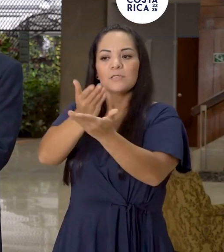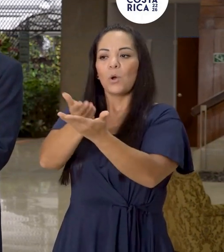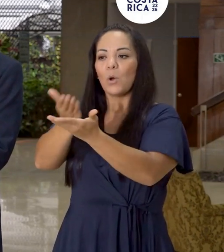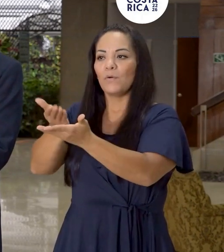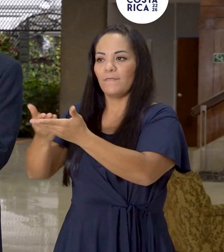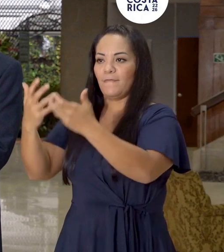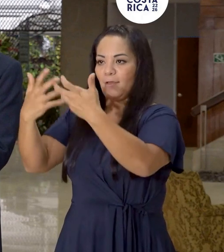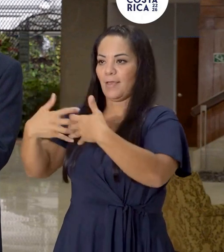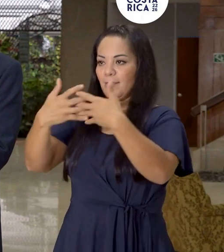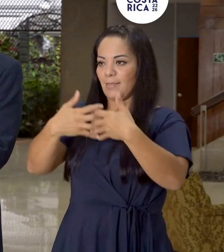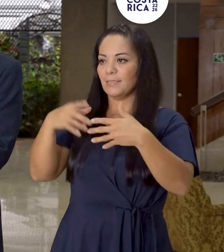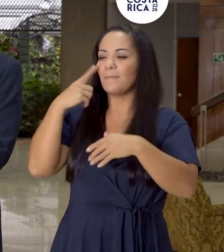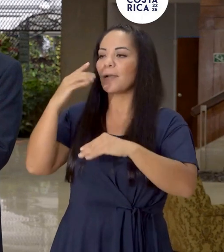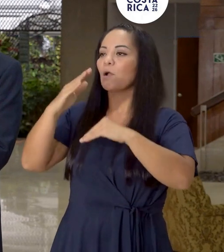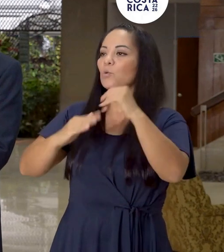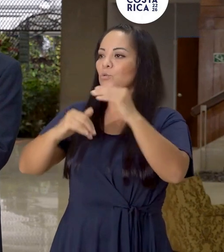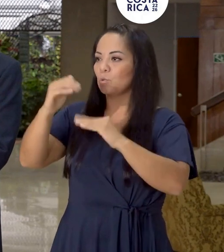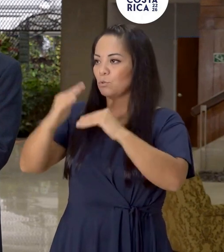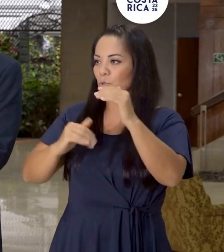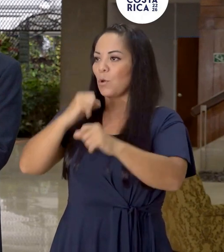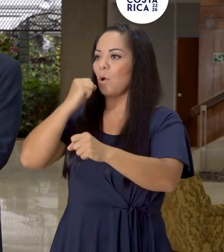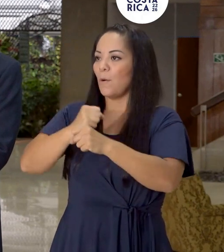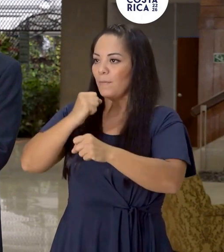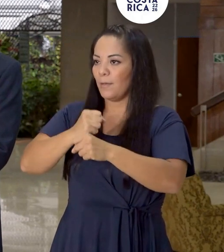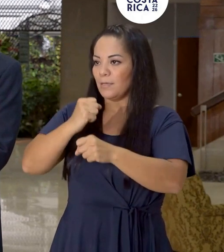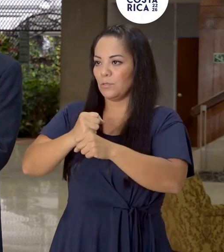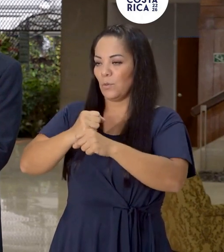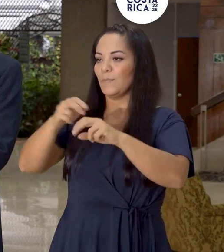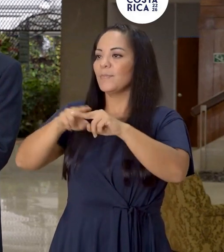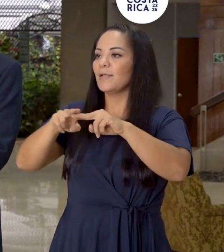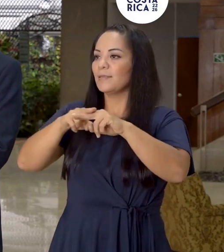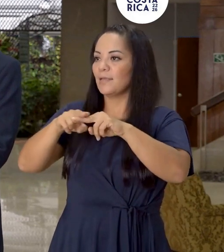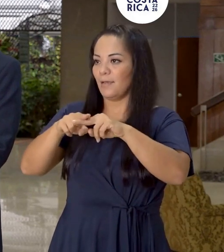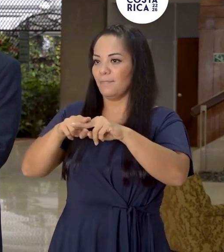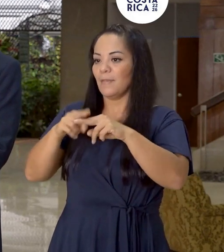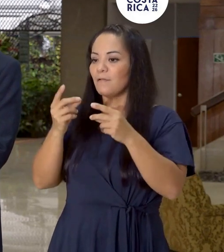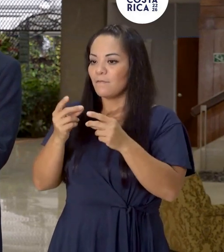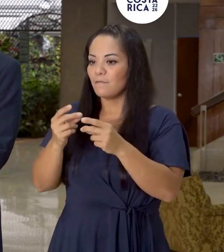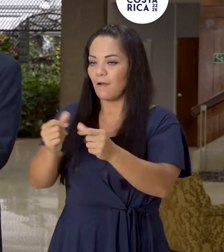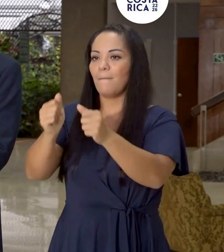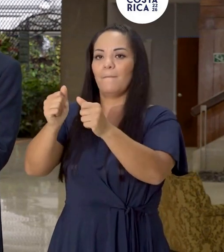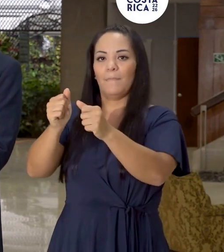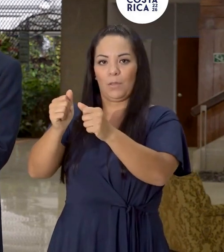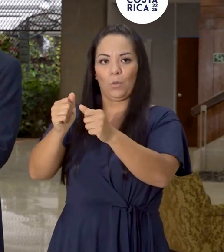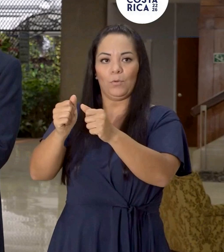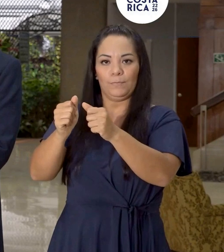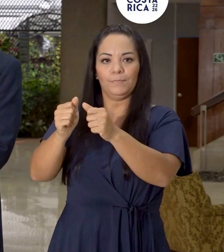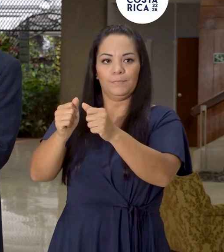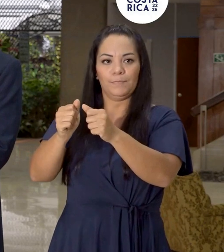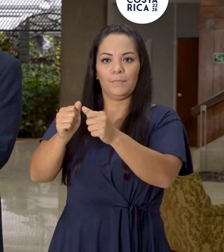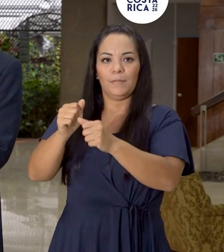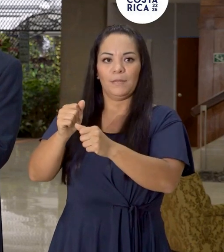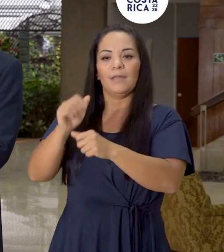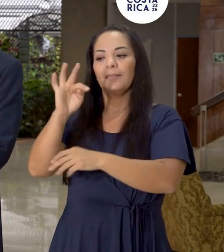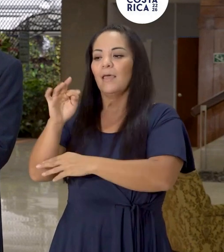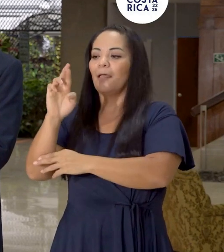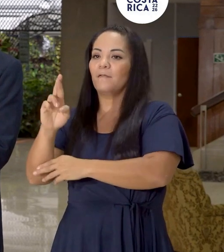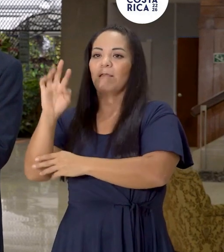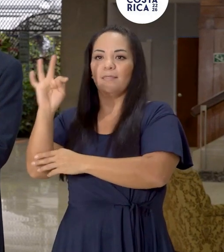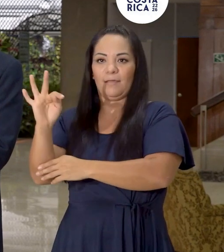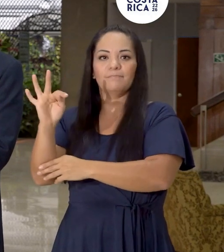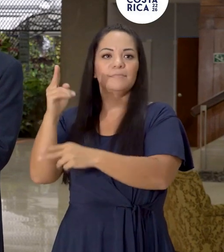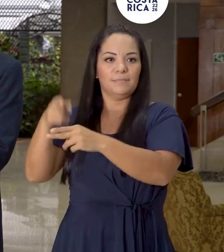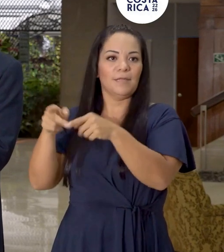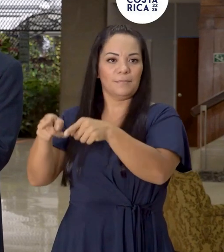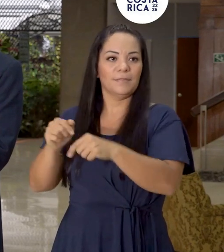la construcción y operación del tren rápido metropolitano el tr t eso no